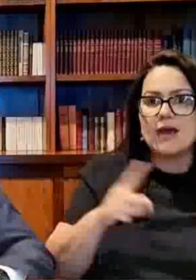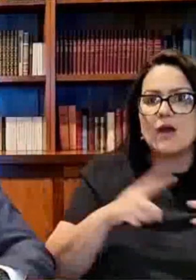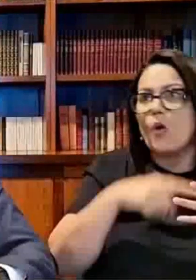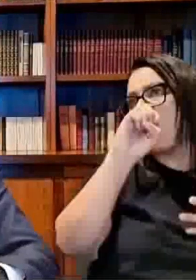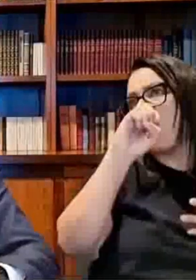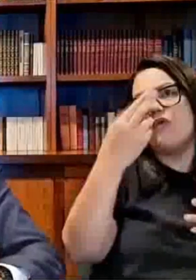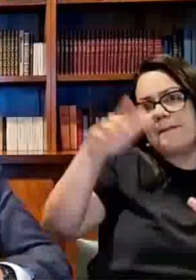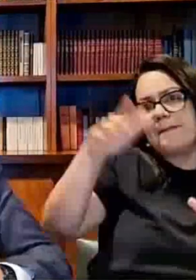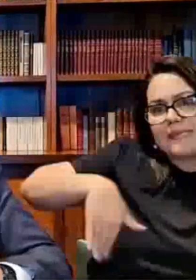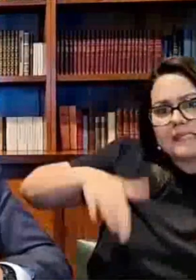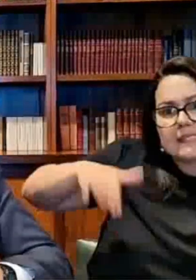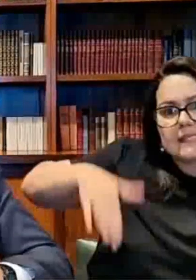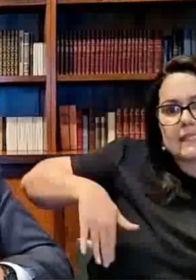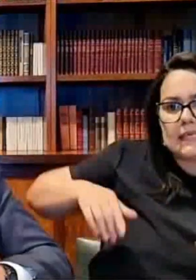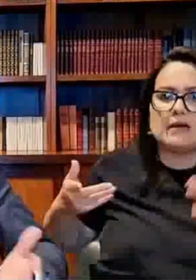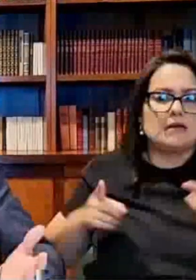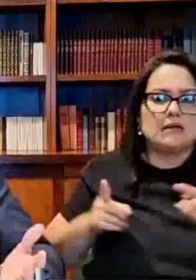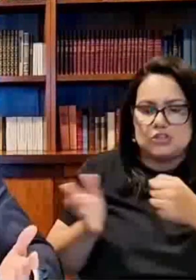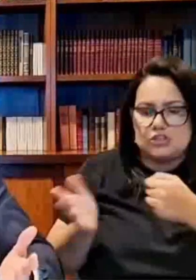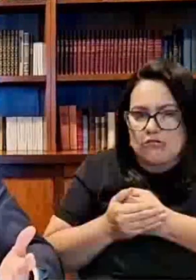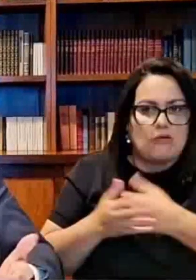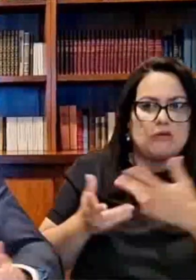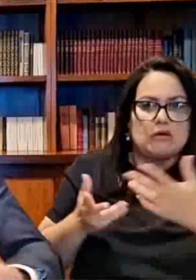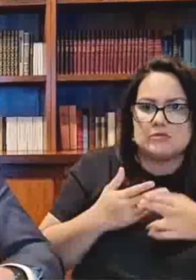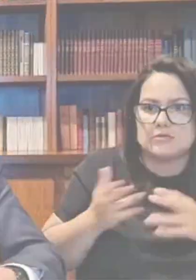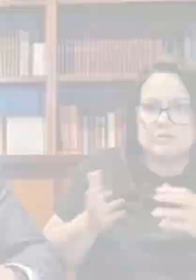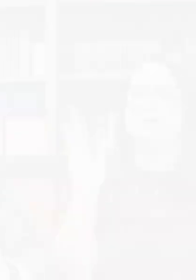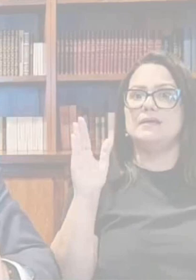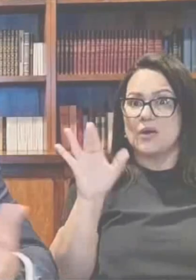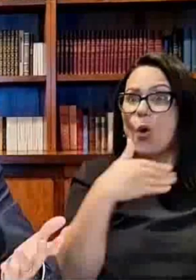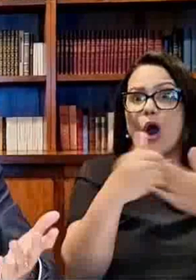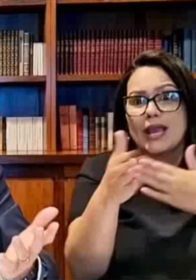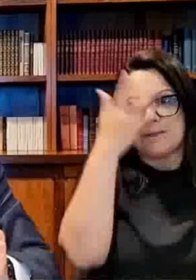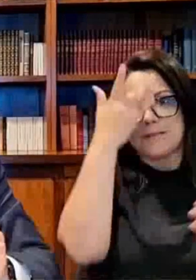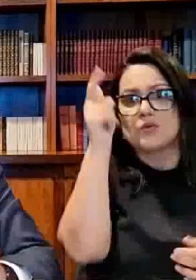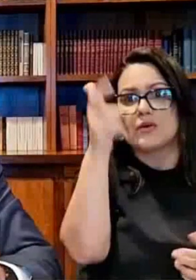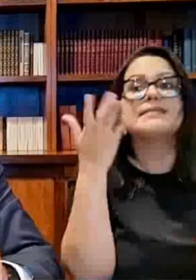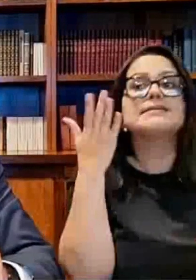e que as denúncias contra o ex-ministro eram covardia